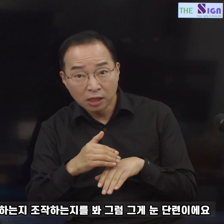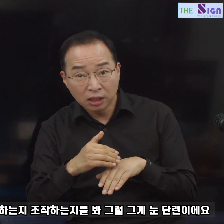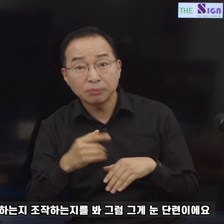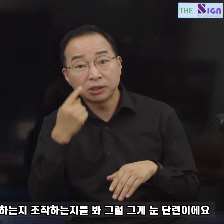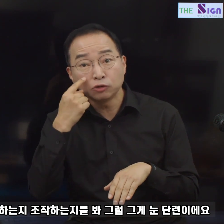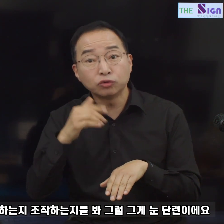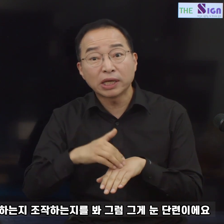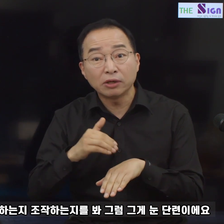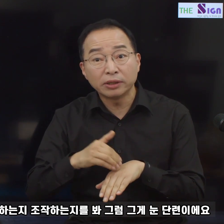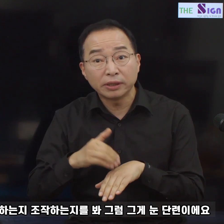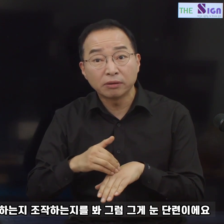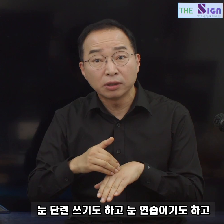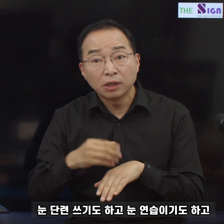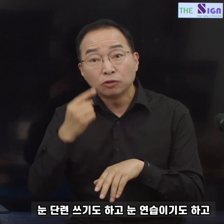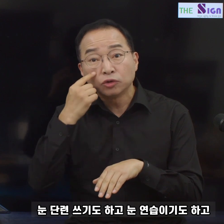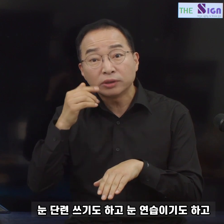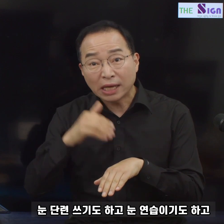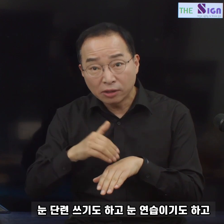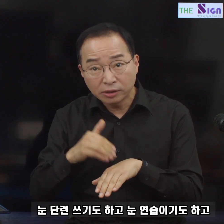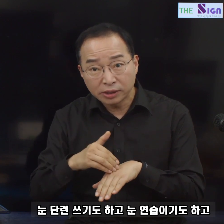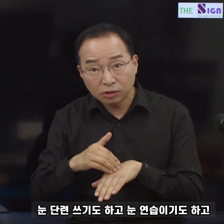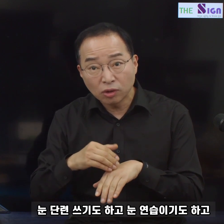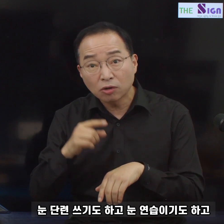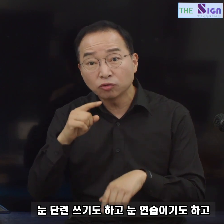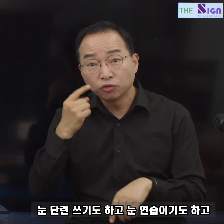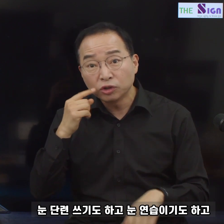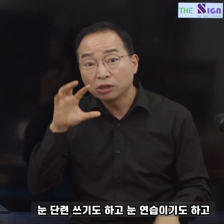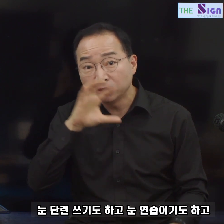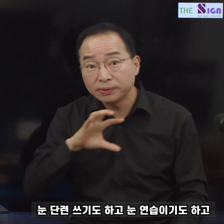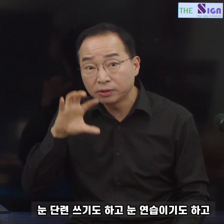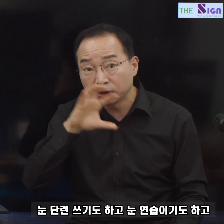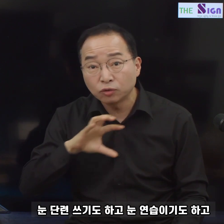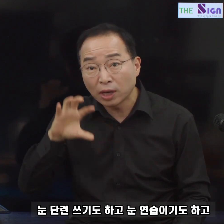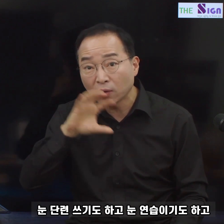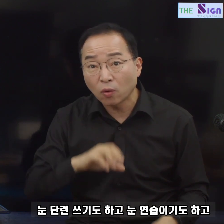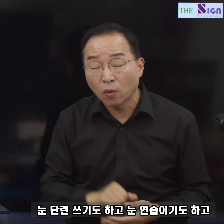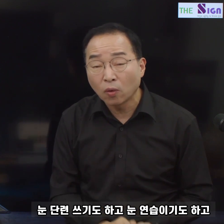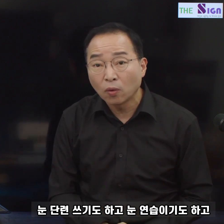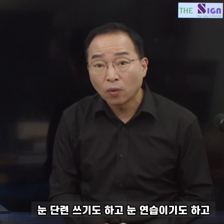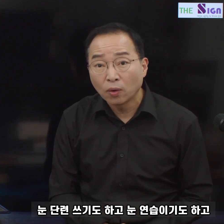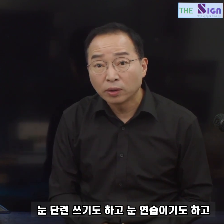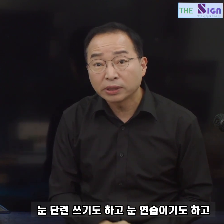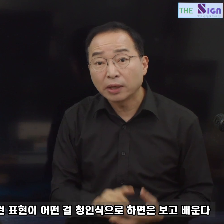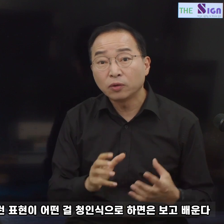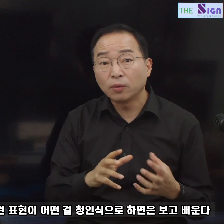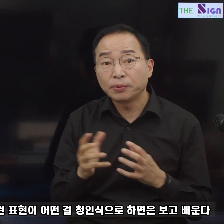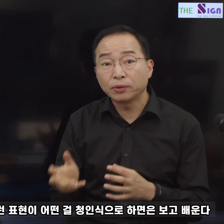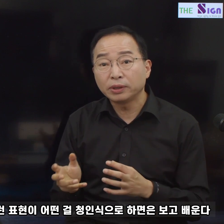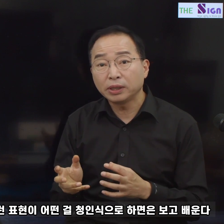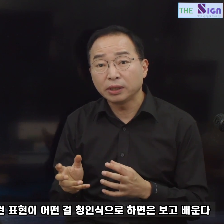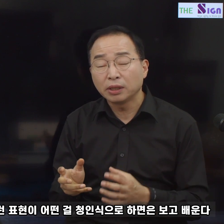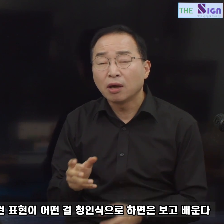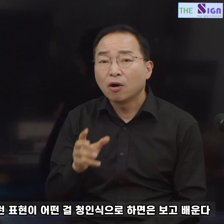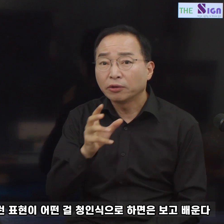그럼 그게 눈 단련이에요. 눈 단련 쓰기도 하고 눈 연습이기도 하고. 자, 이런 표현이 어떤